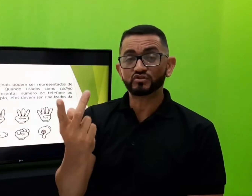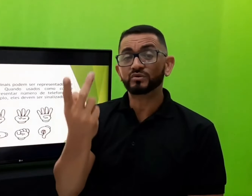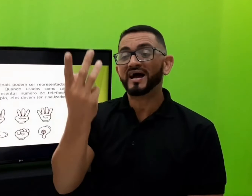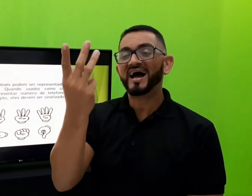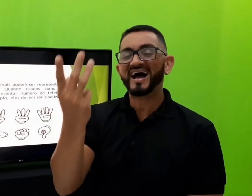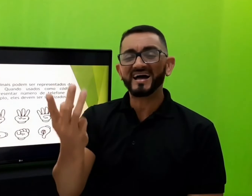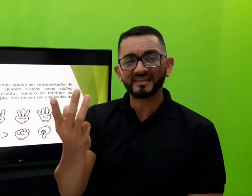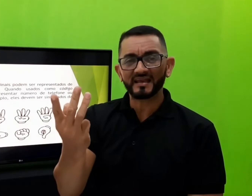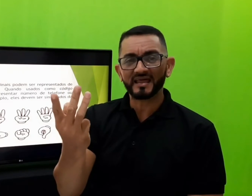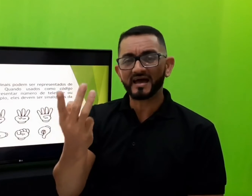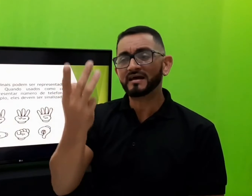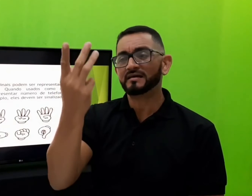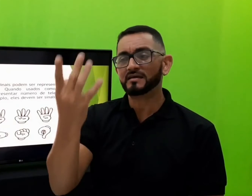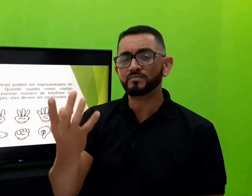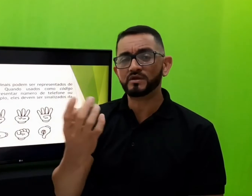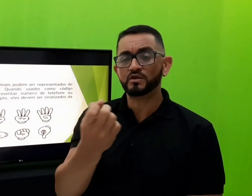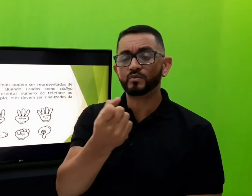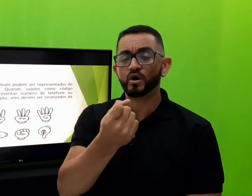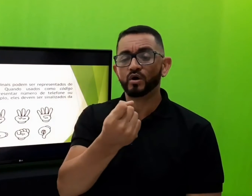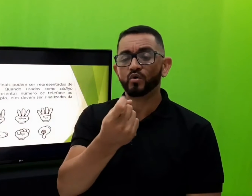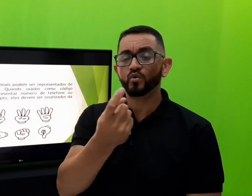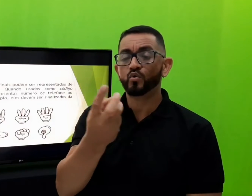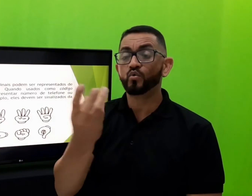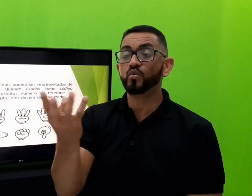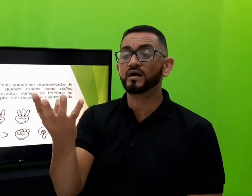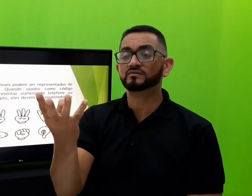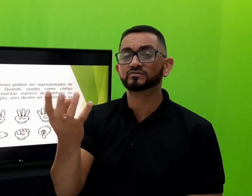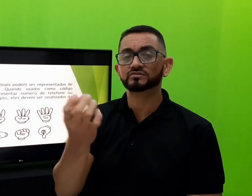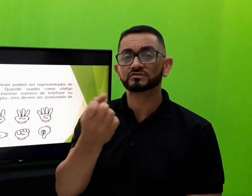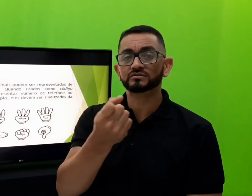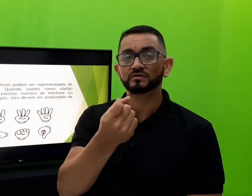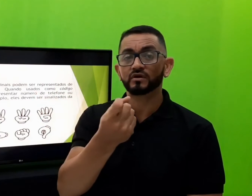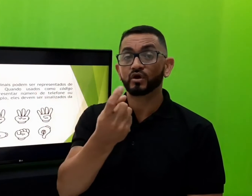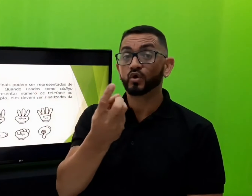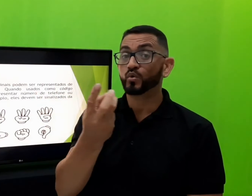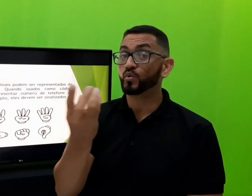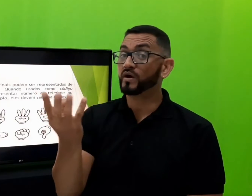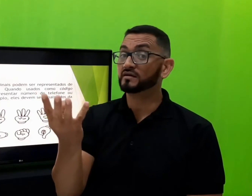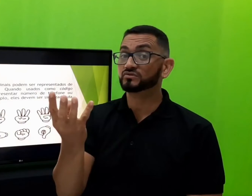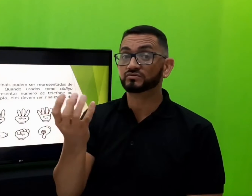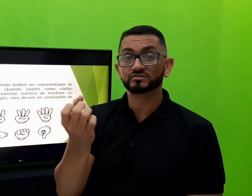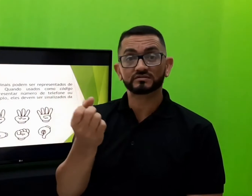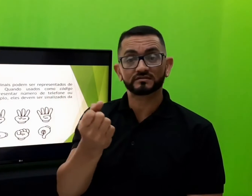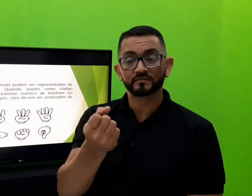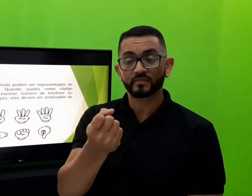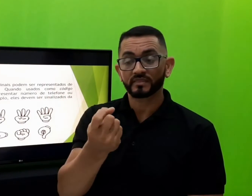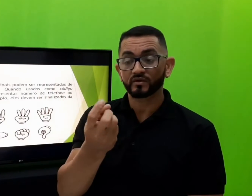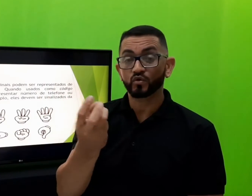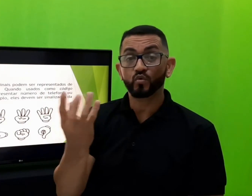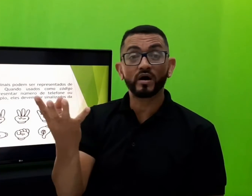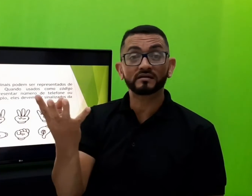médio, anelar e mínimo, ó. Quantos? Quantos?